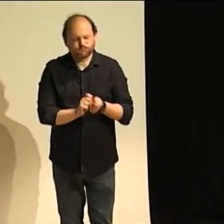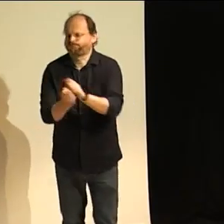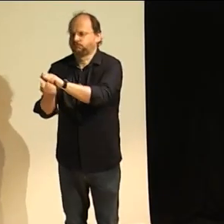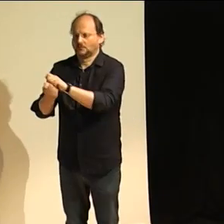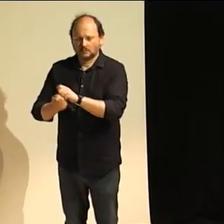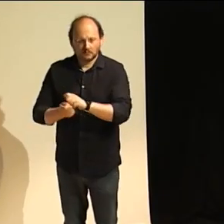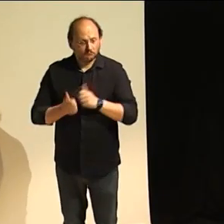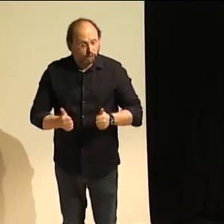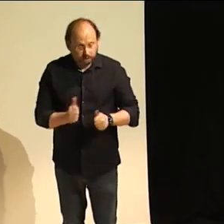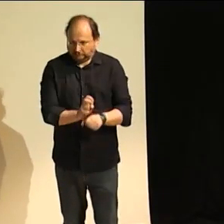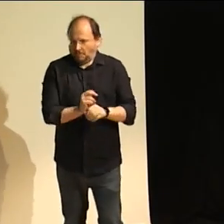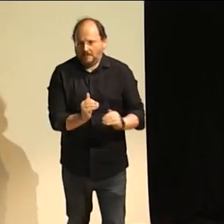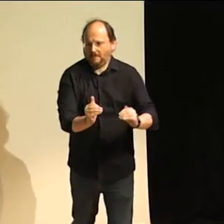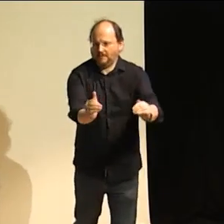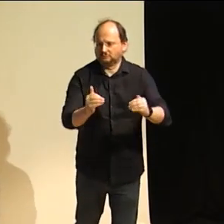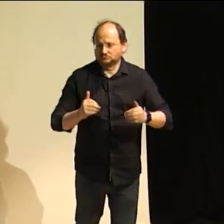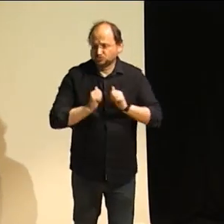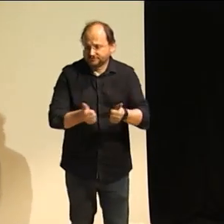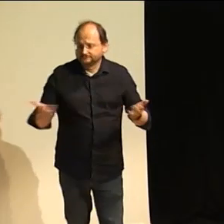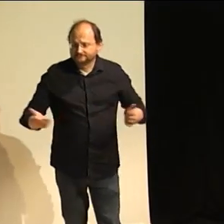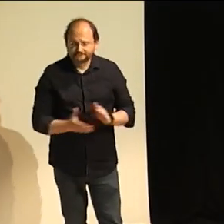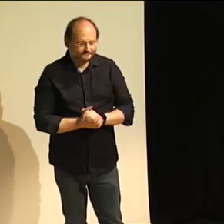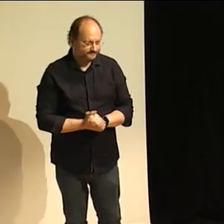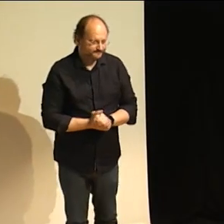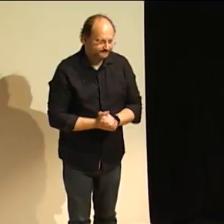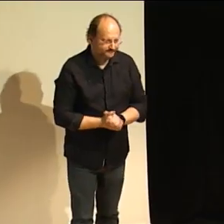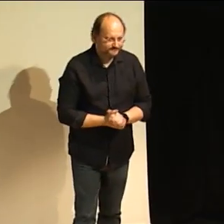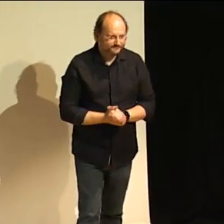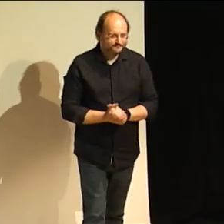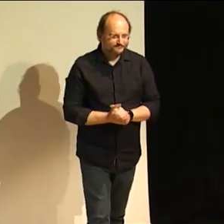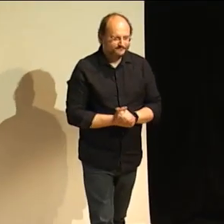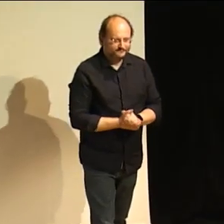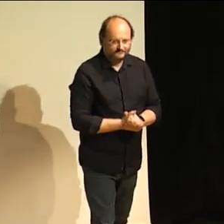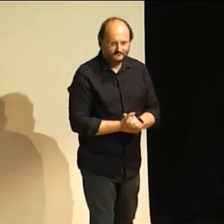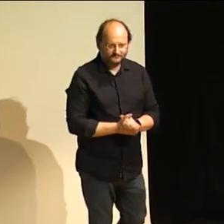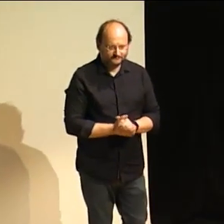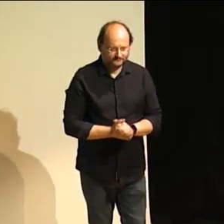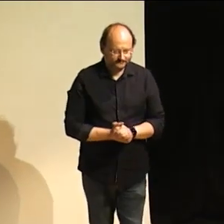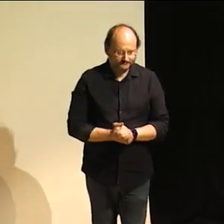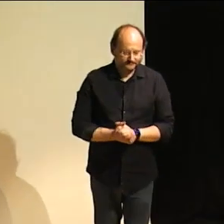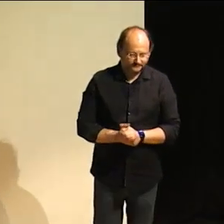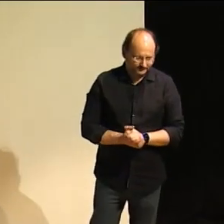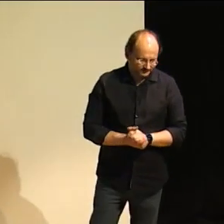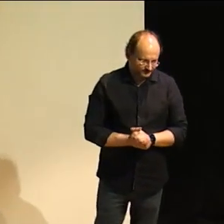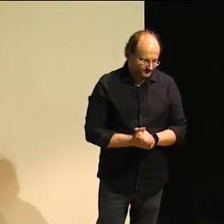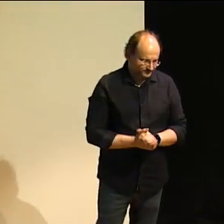signe ancien de boîte avec les boutons qu'on tourne, quoi. Donc, il y a des signes qui évoluent et puis il y a des signes qui se figent dans le temps.